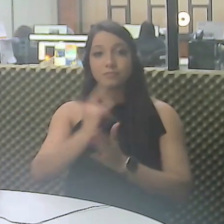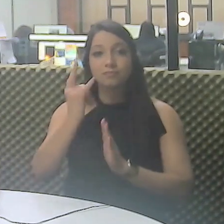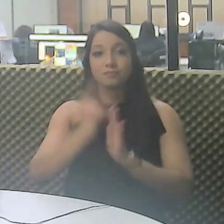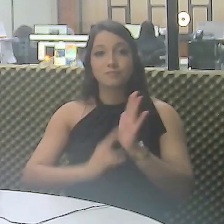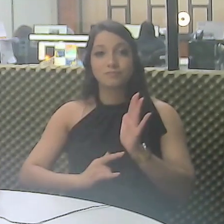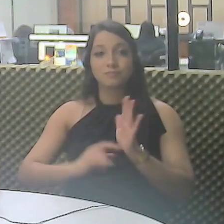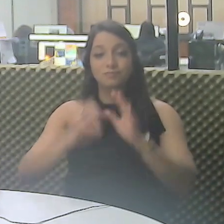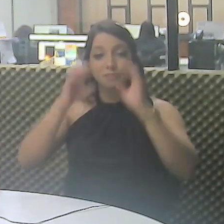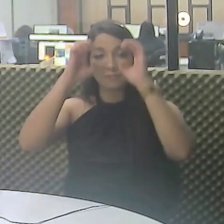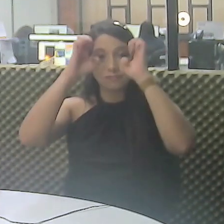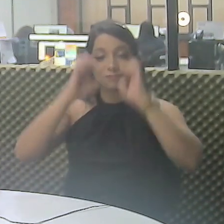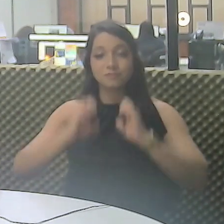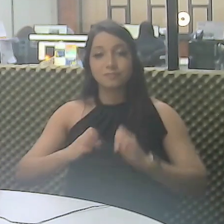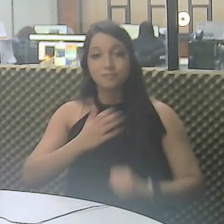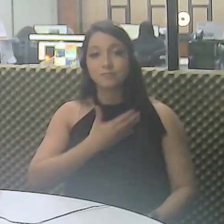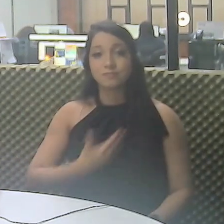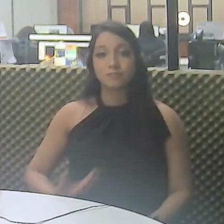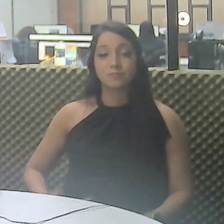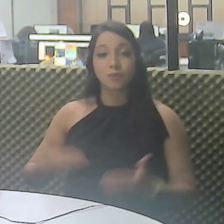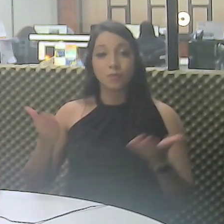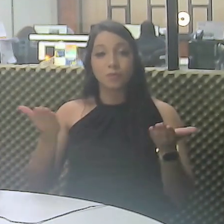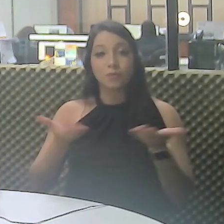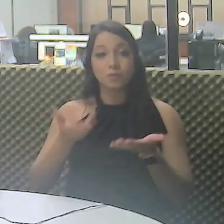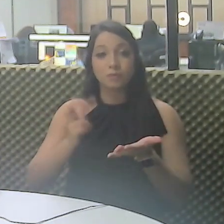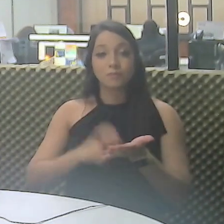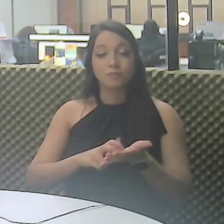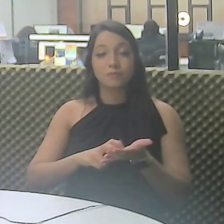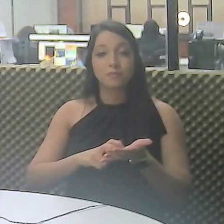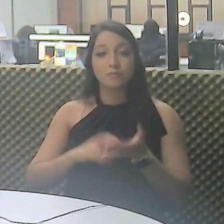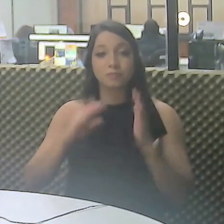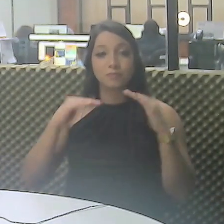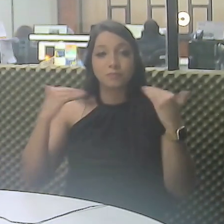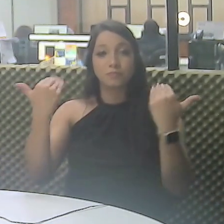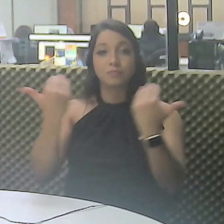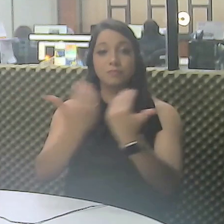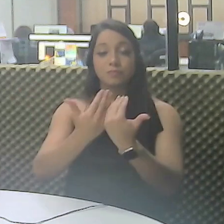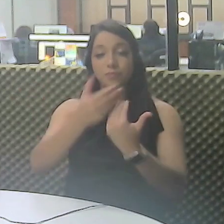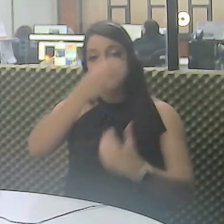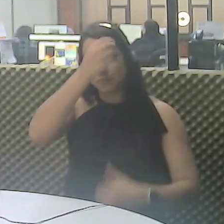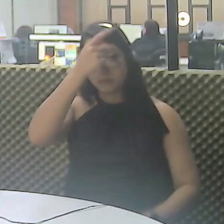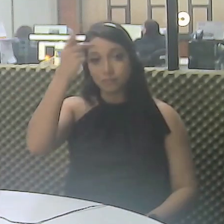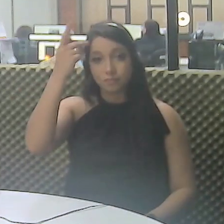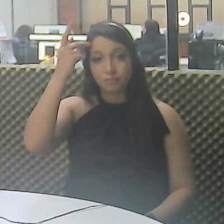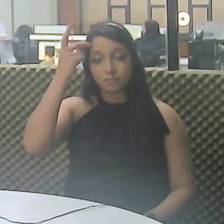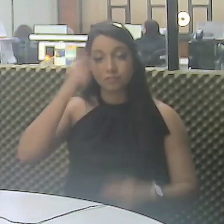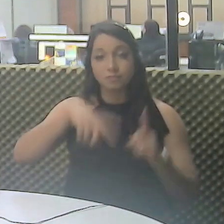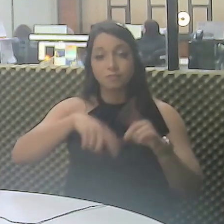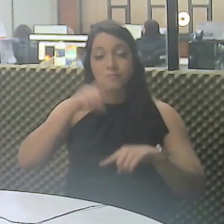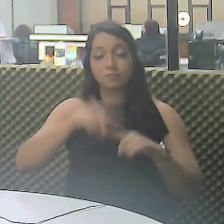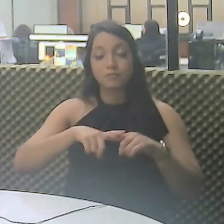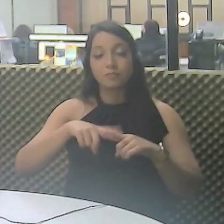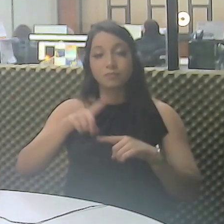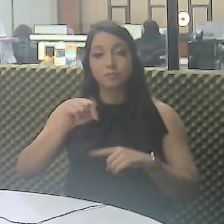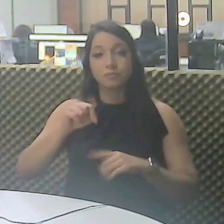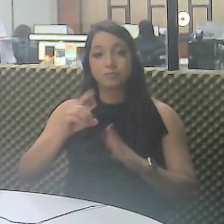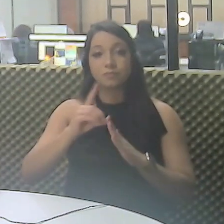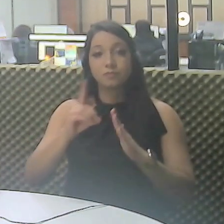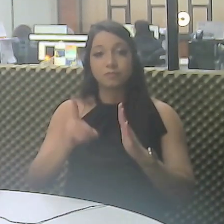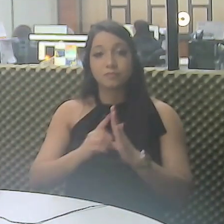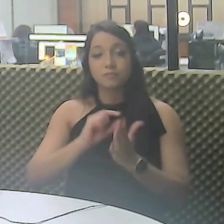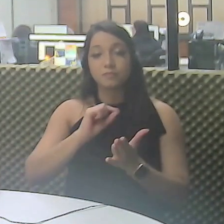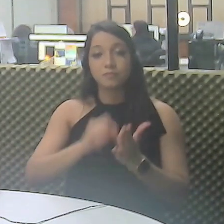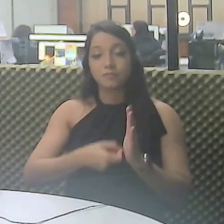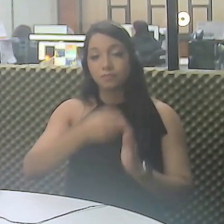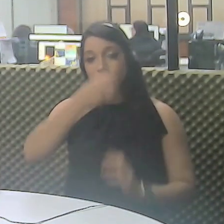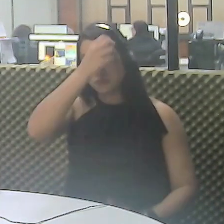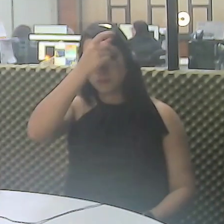de Ética Pública Municipal na manhã de hoje, no auditório da Prefeitura. O instrumento ético é um desdobramento do decreto assinado pelo